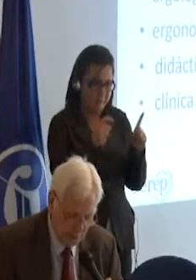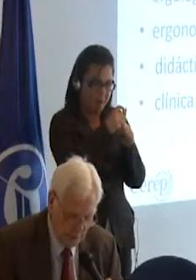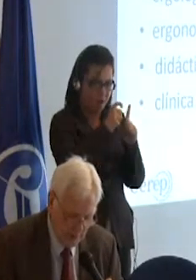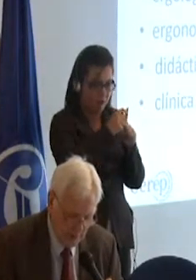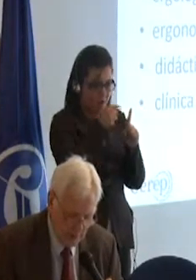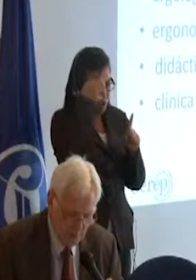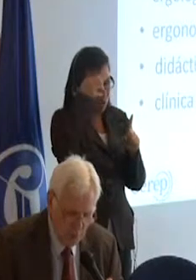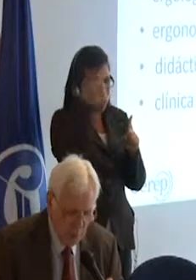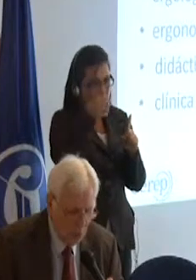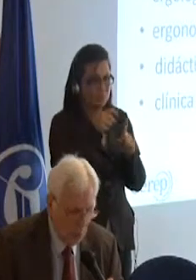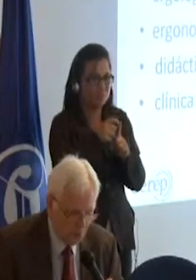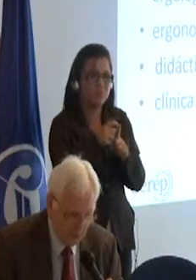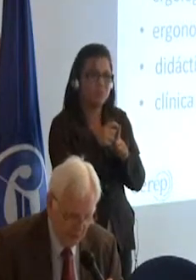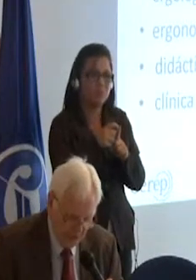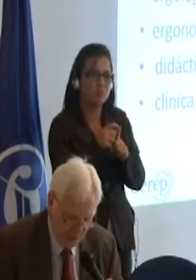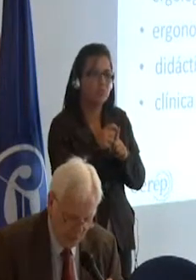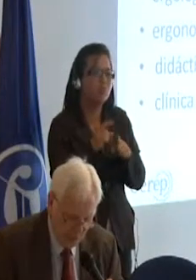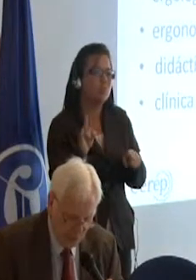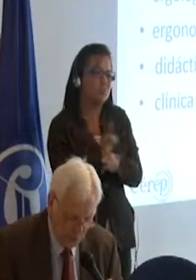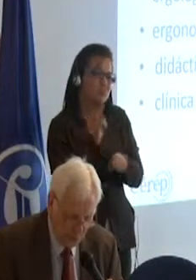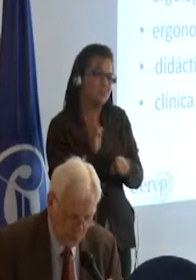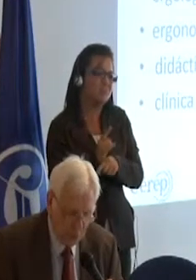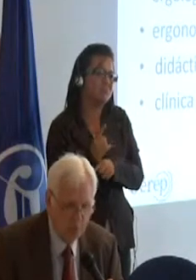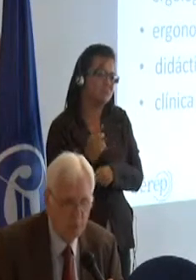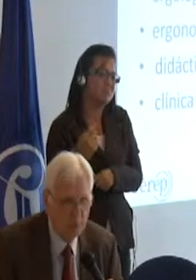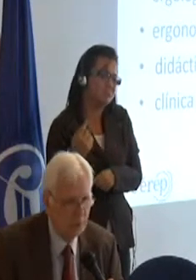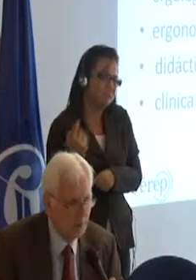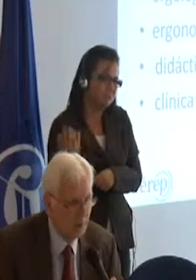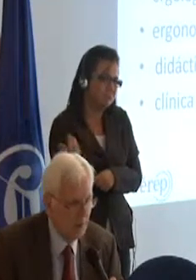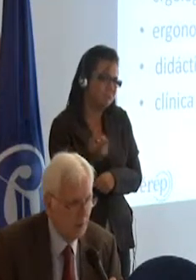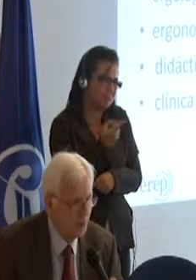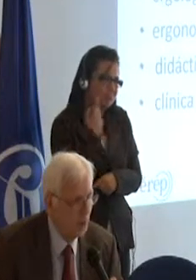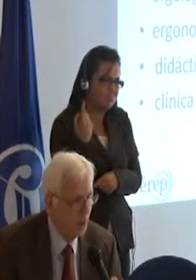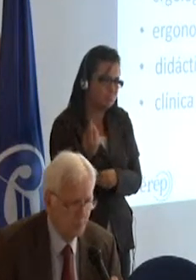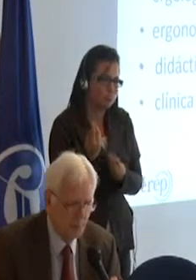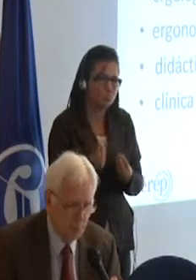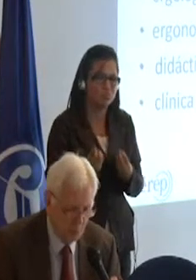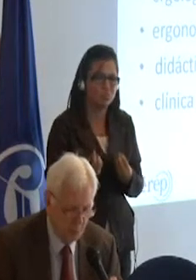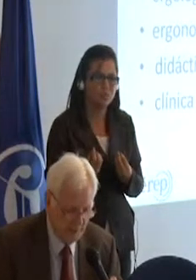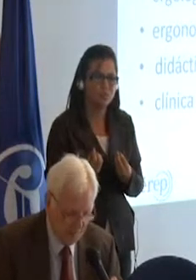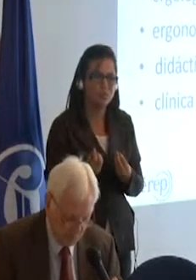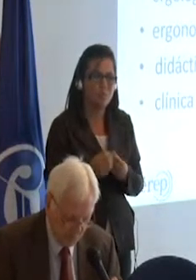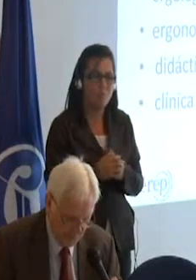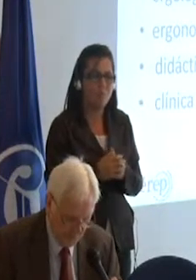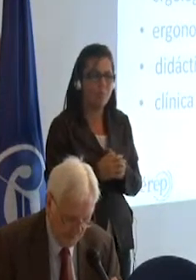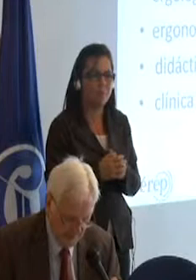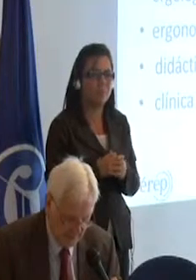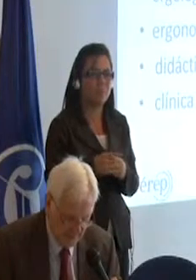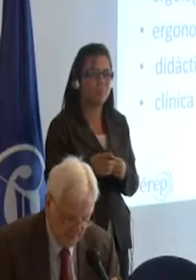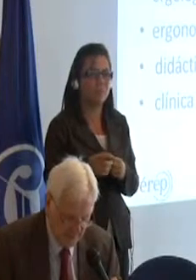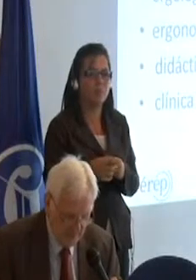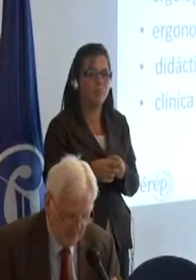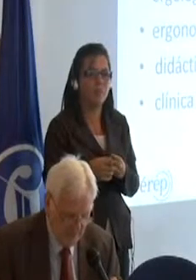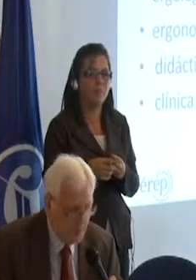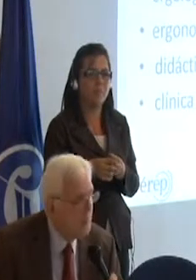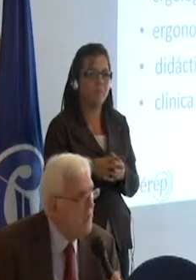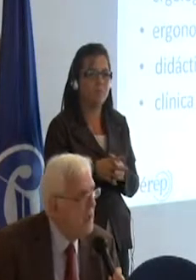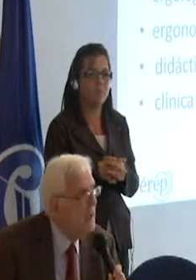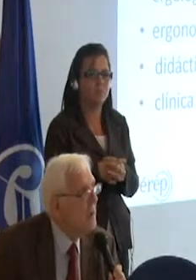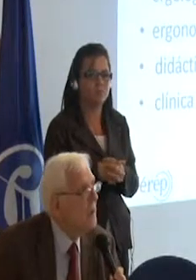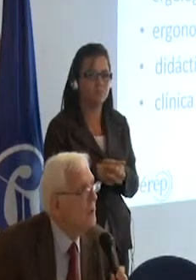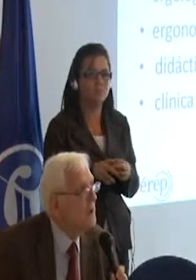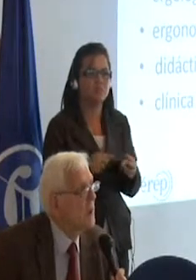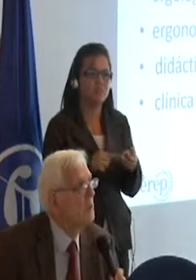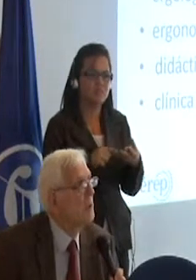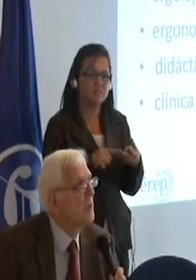retoma, es utilizado en el sentido común, retoma la idea de la realización de un trabajo con de gran maestría